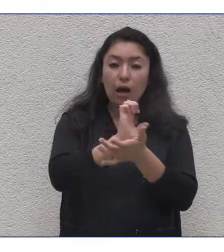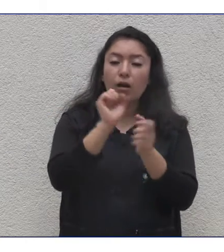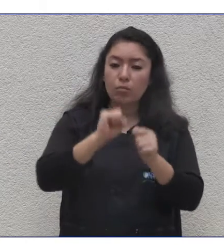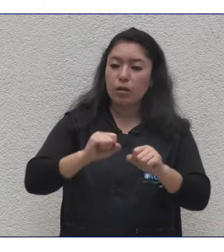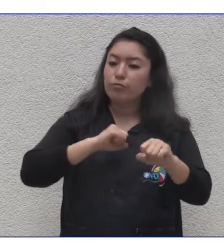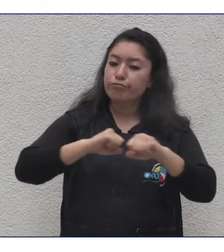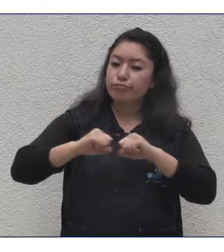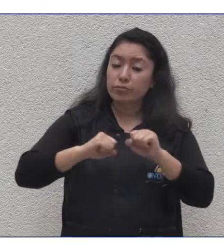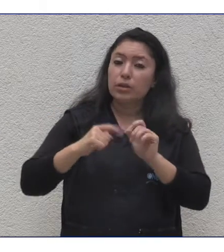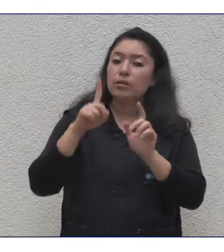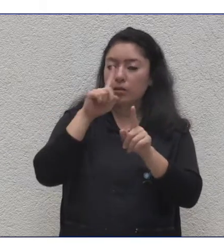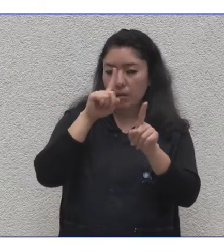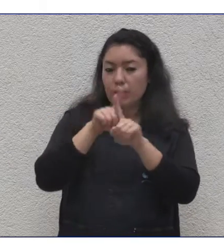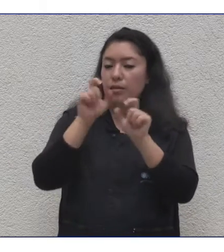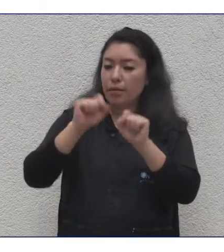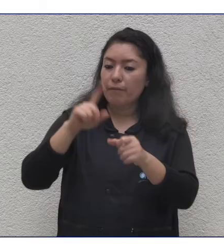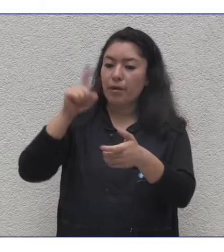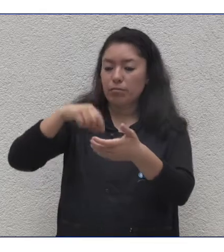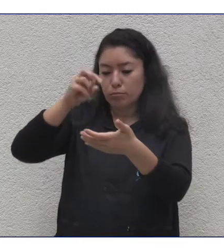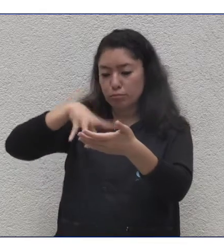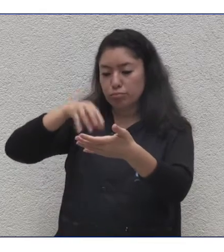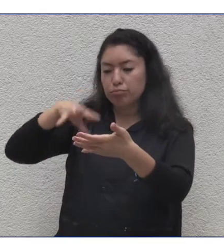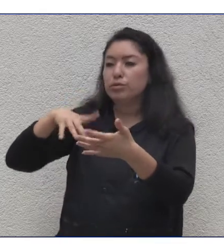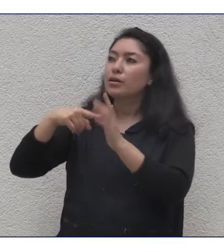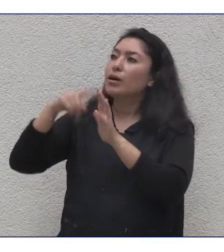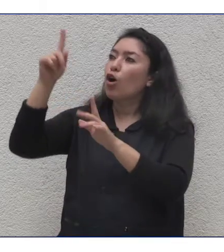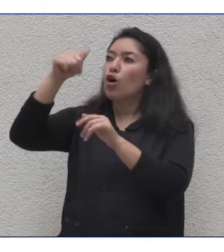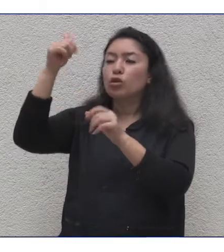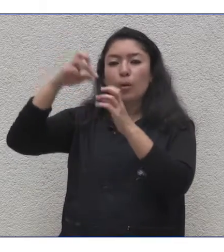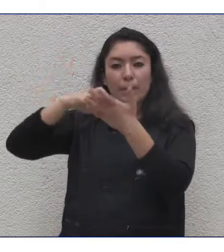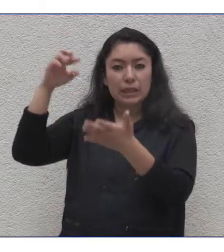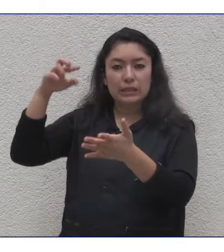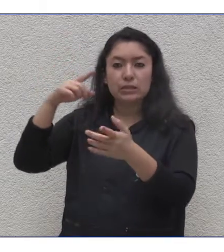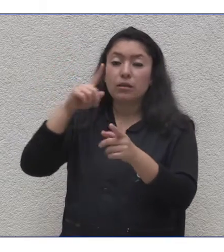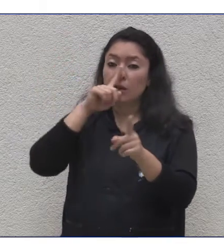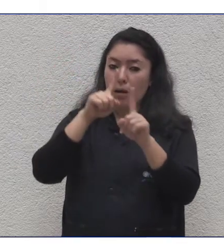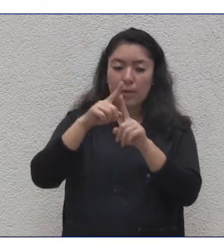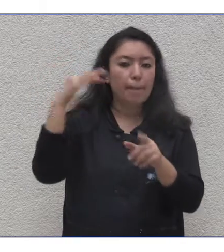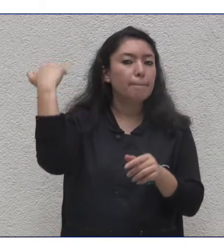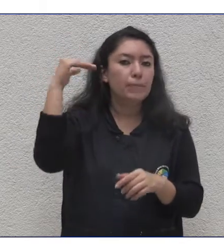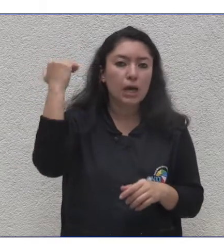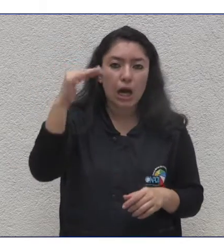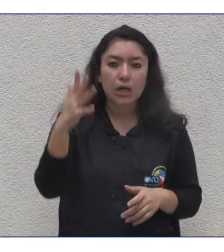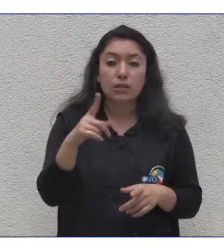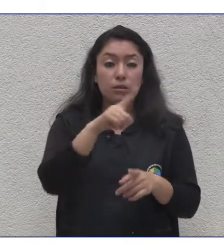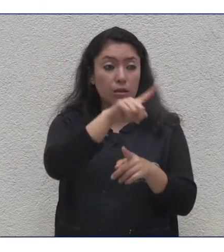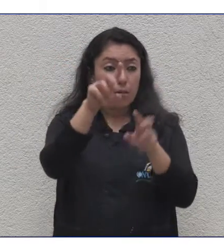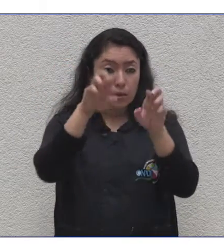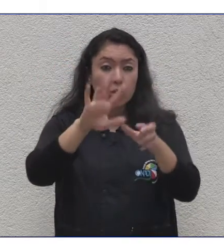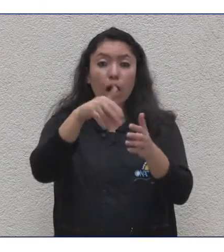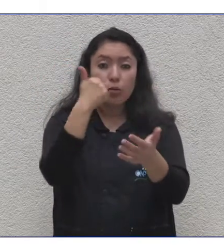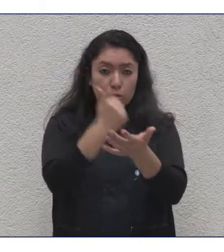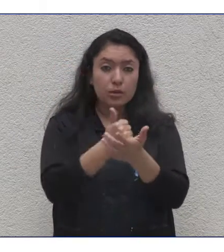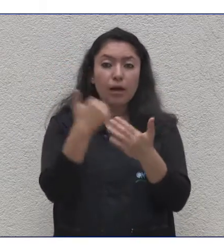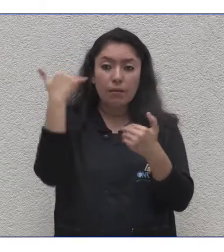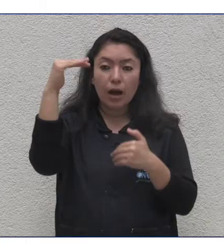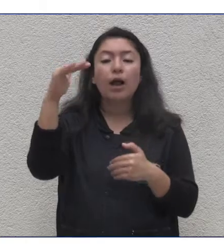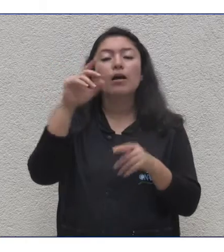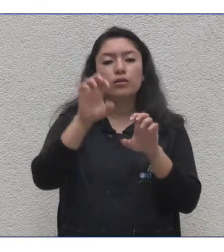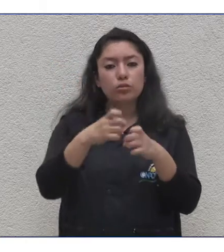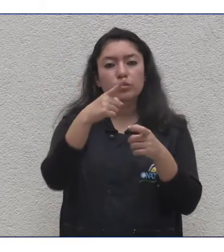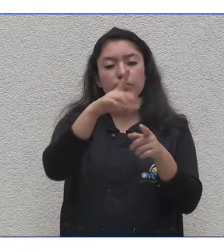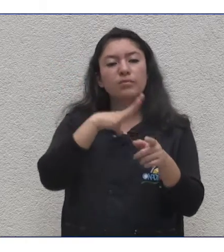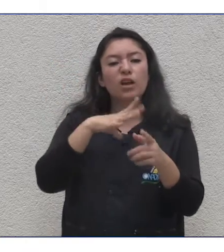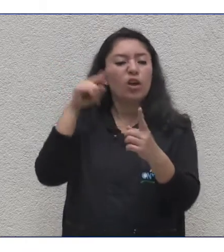sea para funcionarios públicos o para cualquier otra persona, incluyendo objetivos de los viajes, personal autorizado a viajar, destinos y